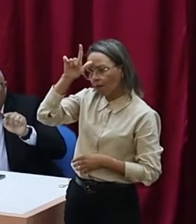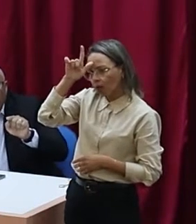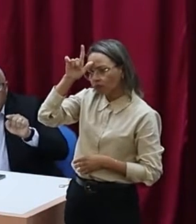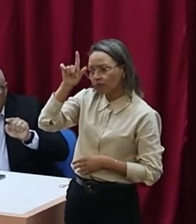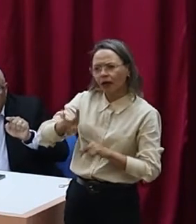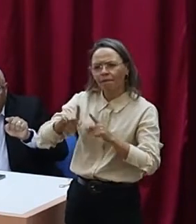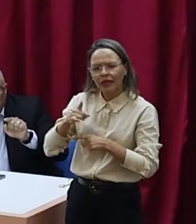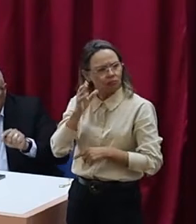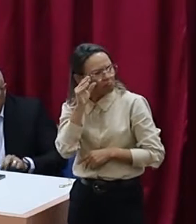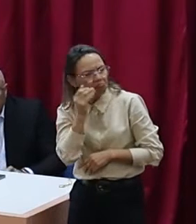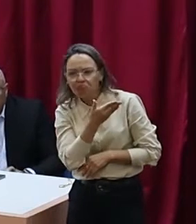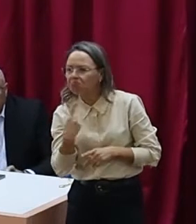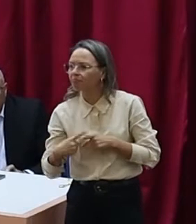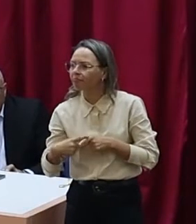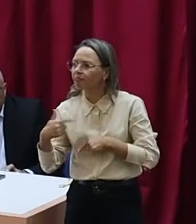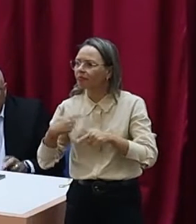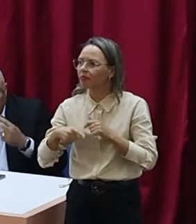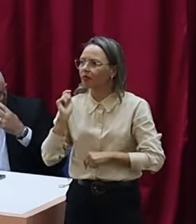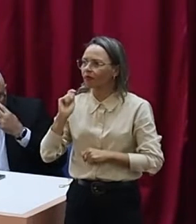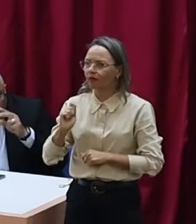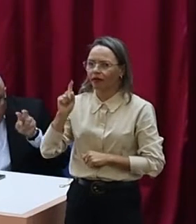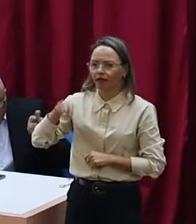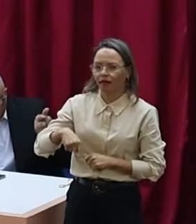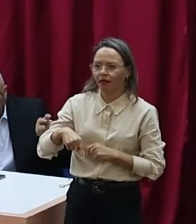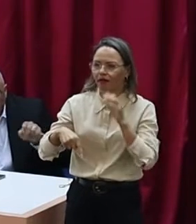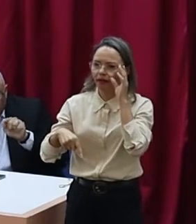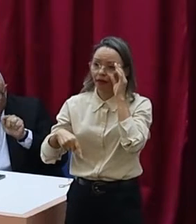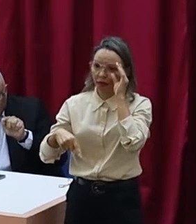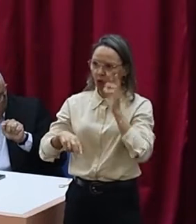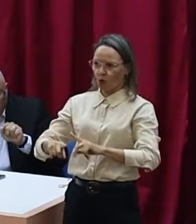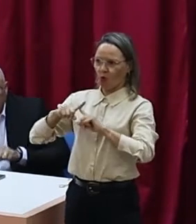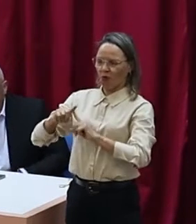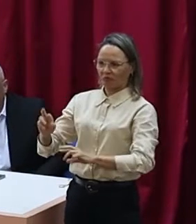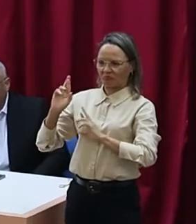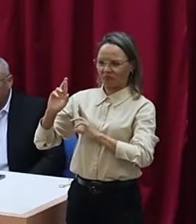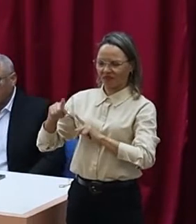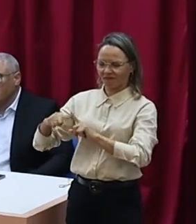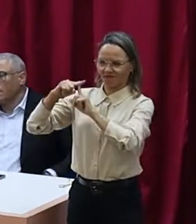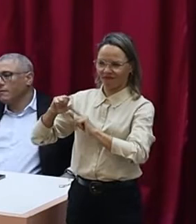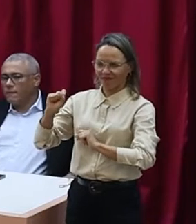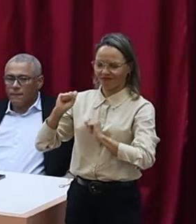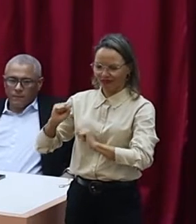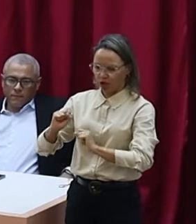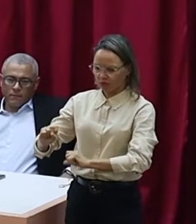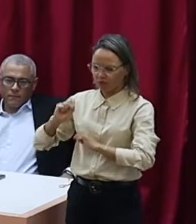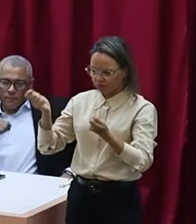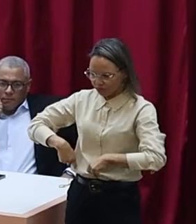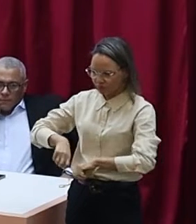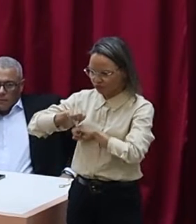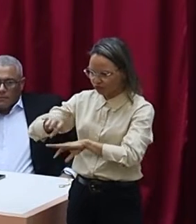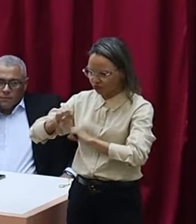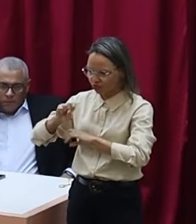e é muito interessante que o Bloch trabalha com a esperança como algo positivo e algo que pode ser ensinável, né? E ele desloca um pouco